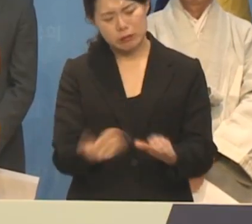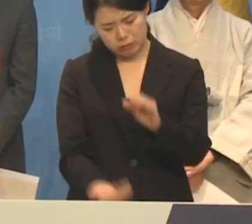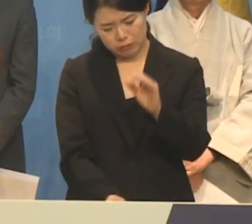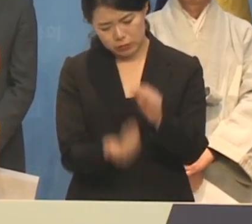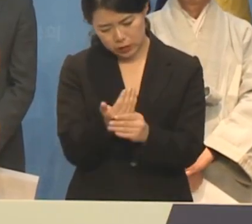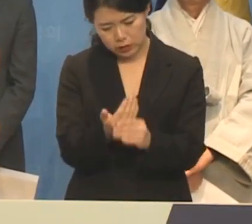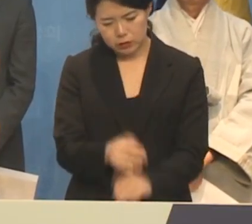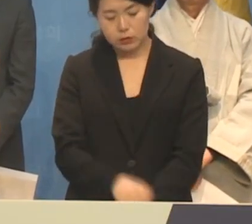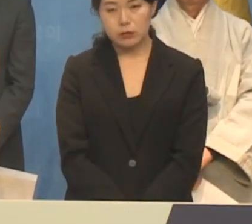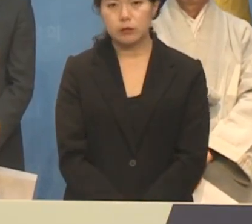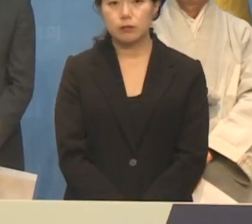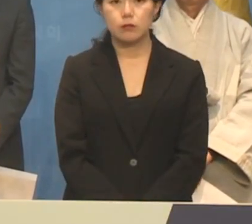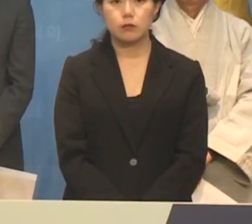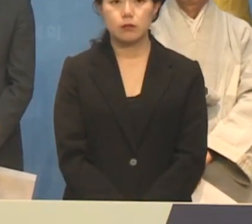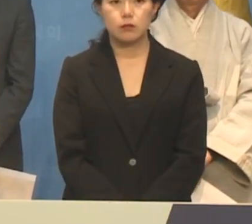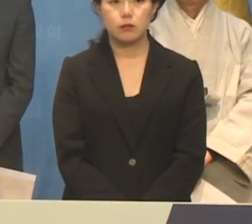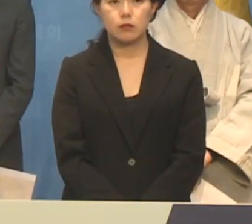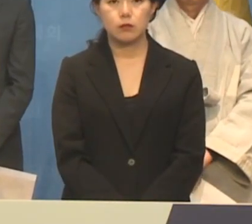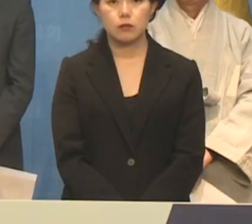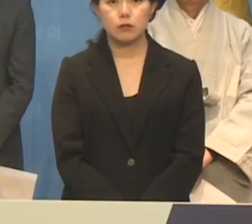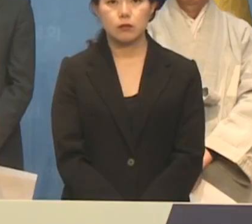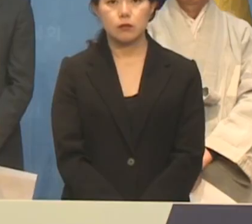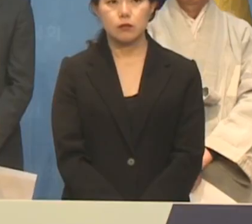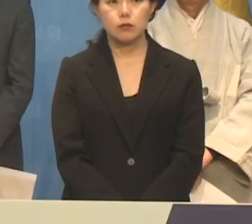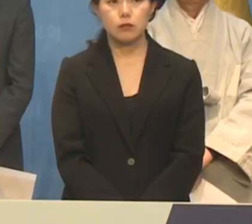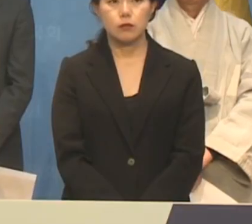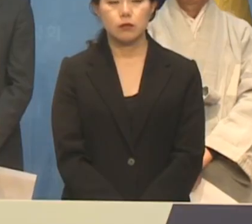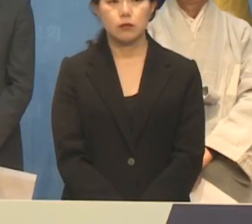만들었습니다. 그러니까